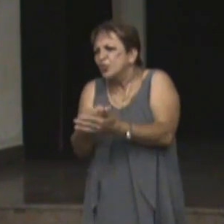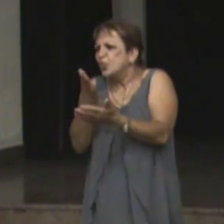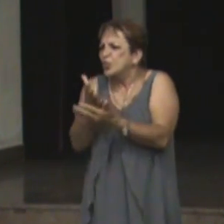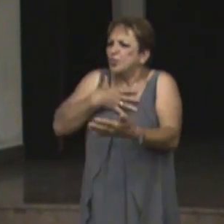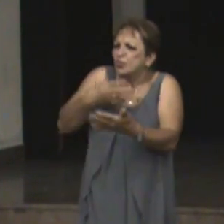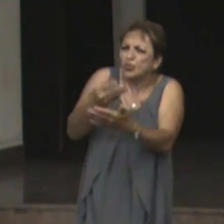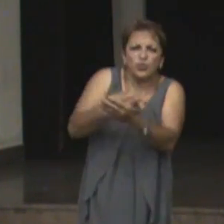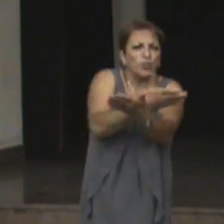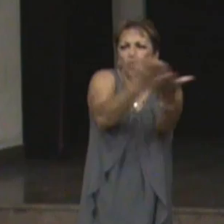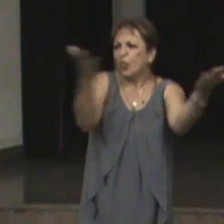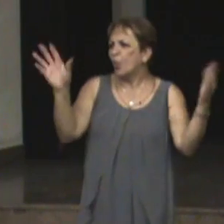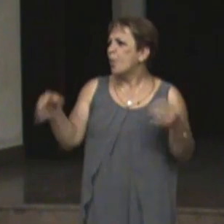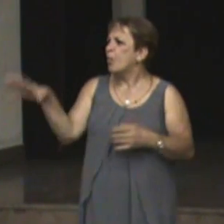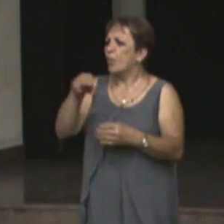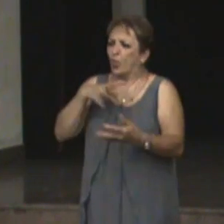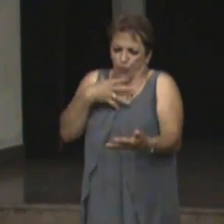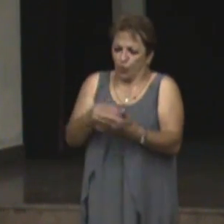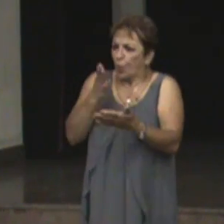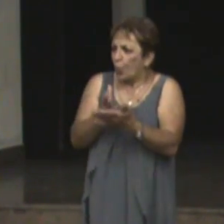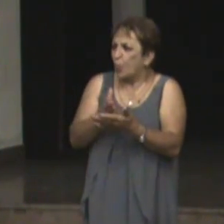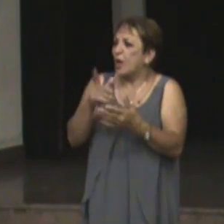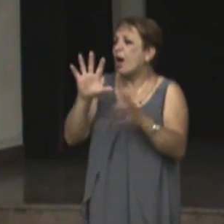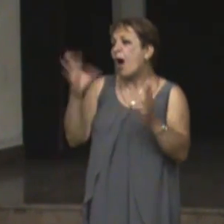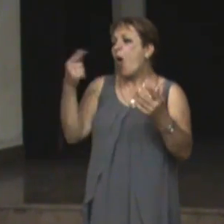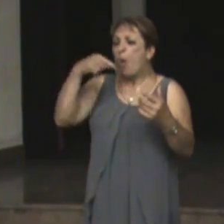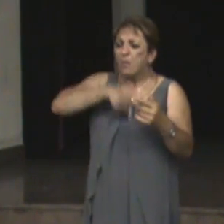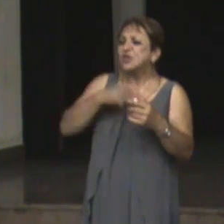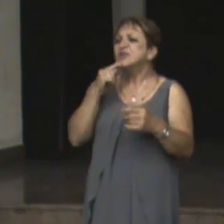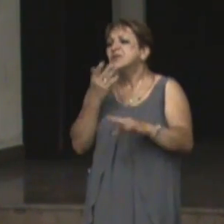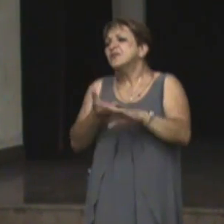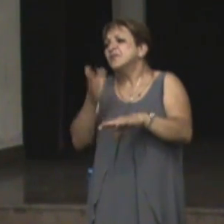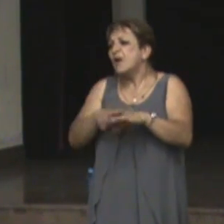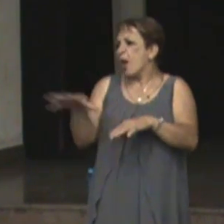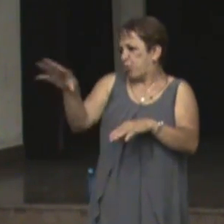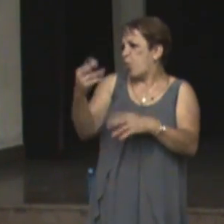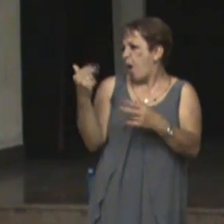հոգսերով։ Գուցե եթե այդ խնդիրների մեծ մասը արդարացված են և իրականում դրան